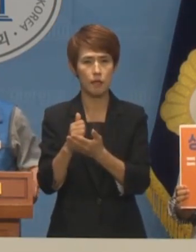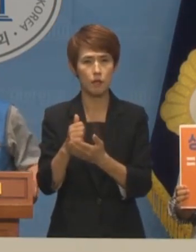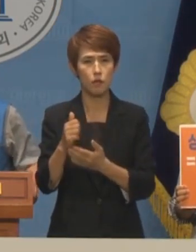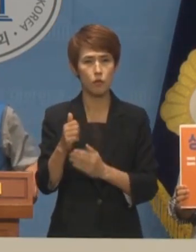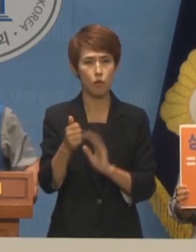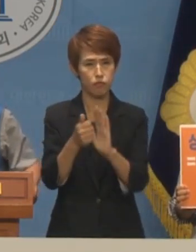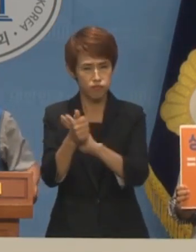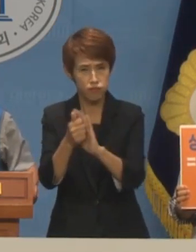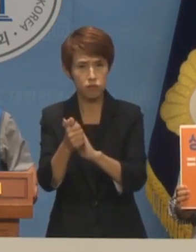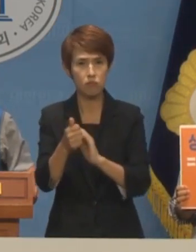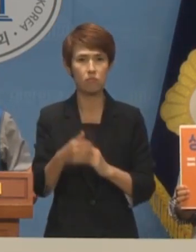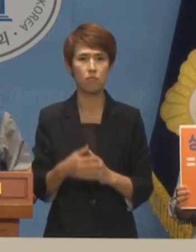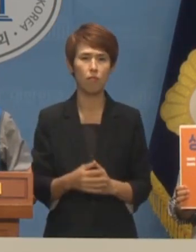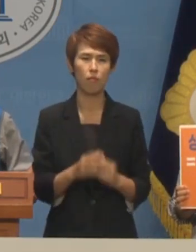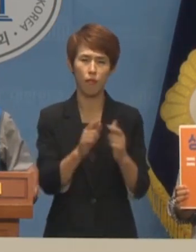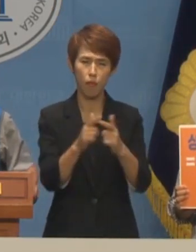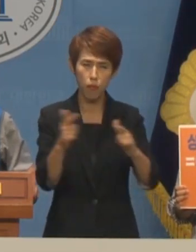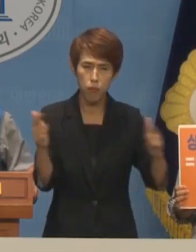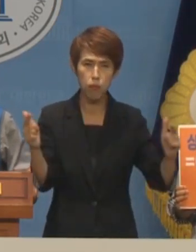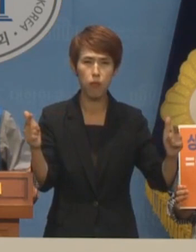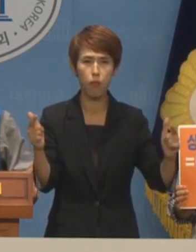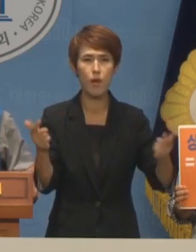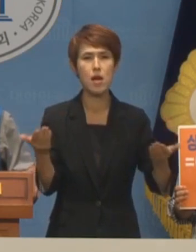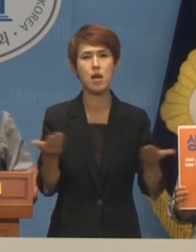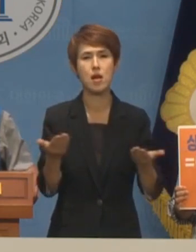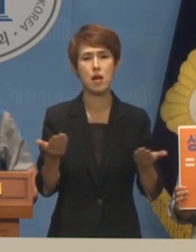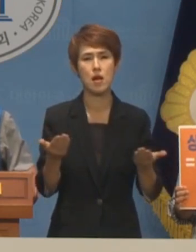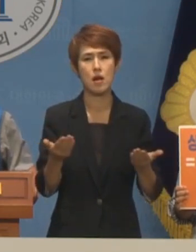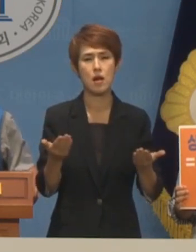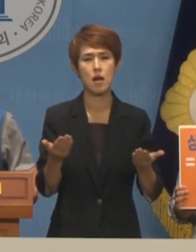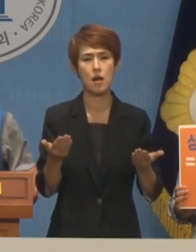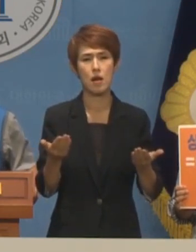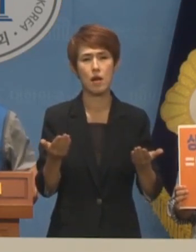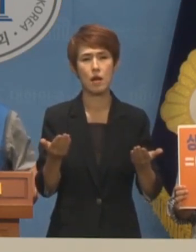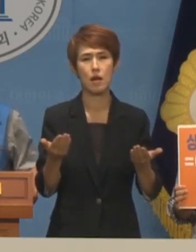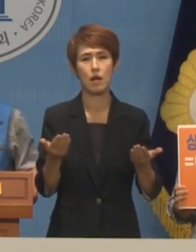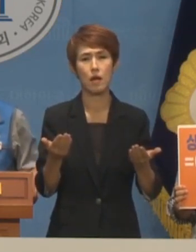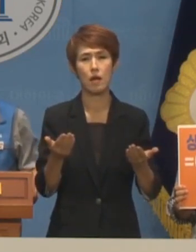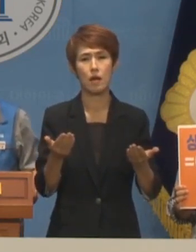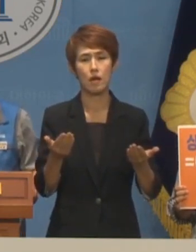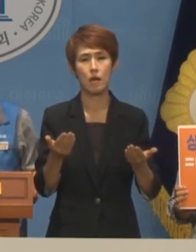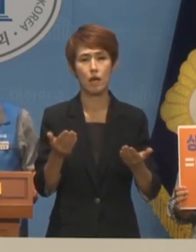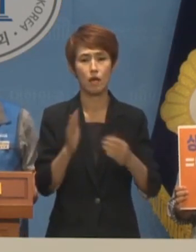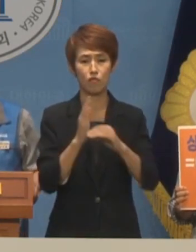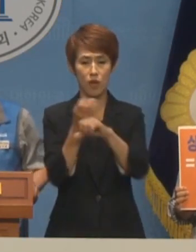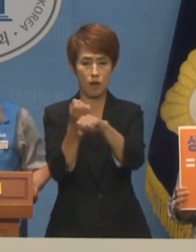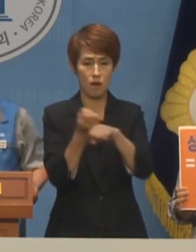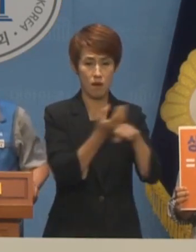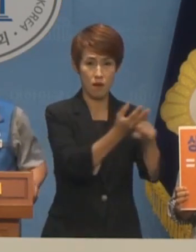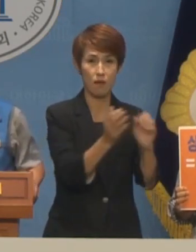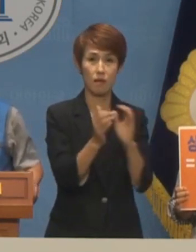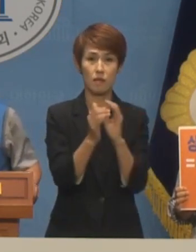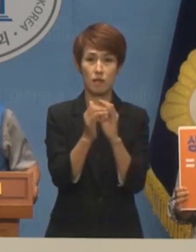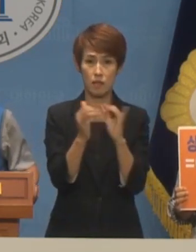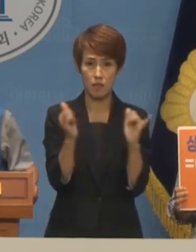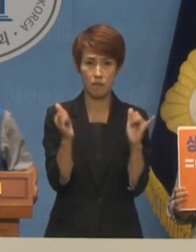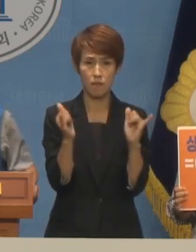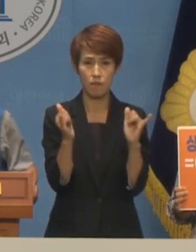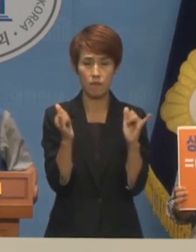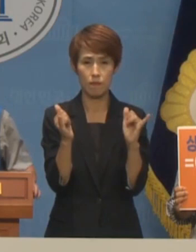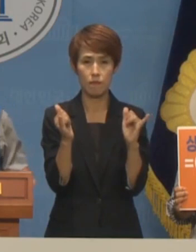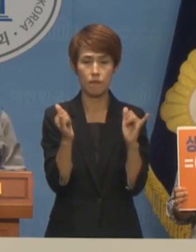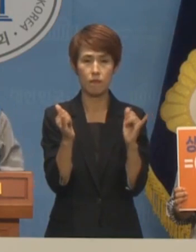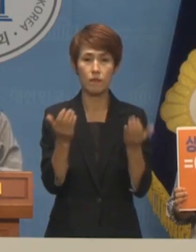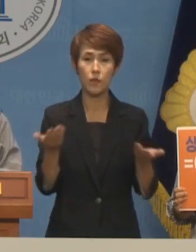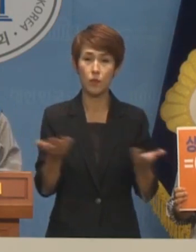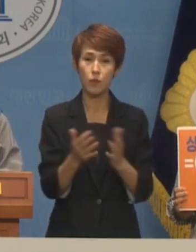관리, 미흡 등 다양한 유해 요소에 노출되어 있는 플랫폼 특수고용 프리랜서